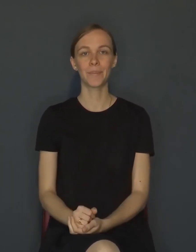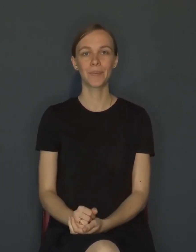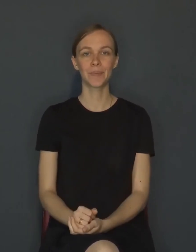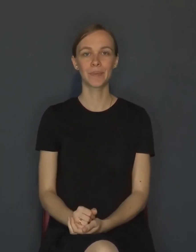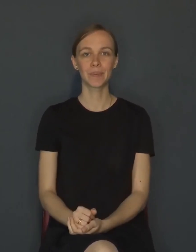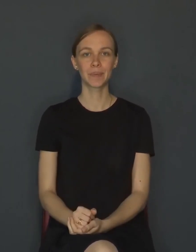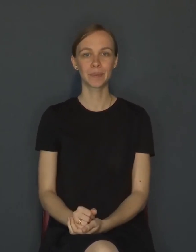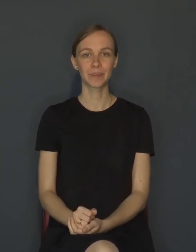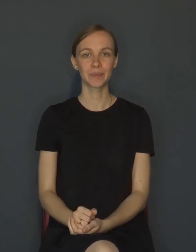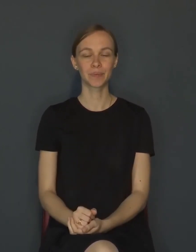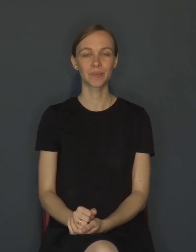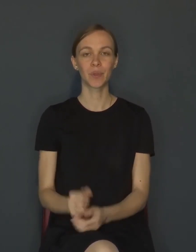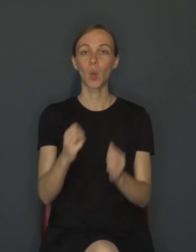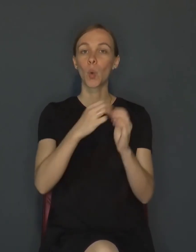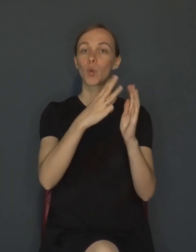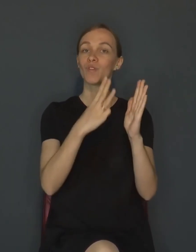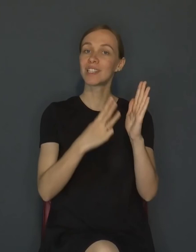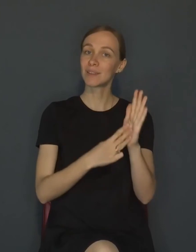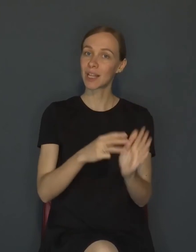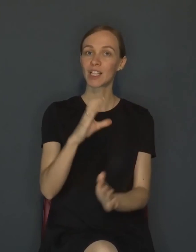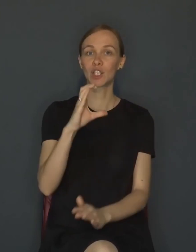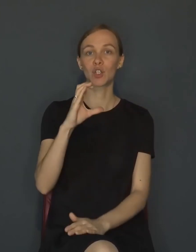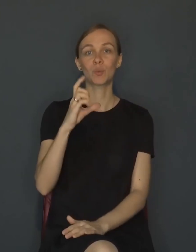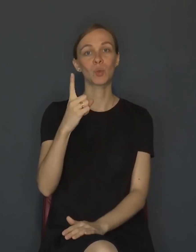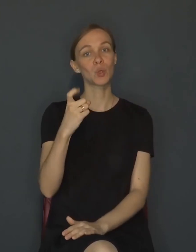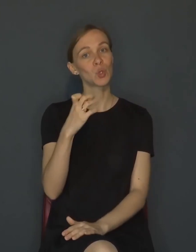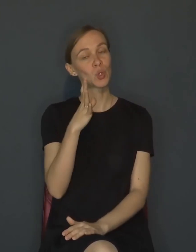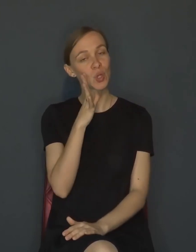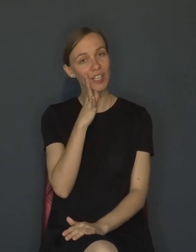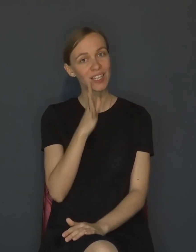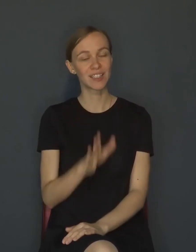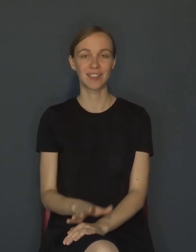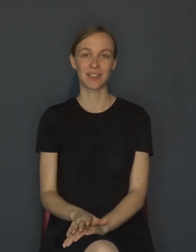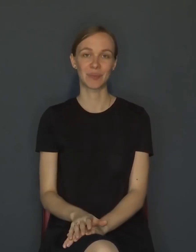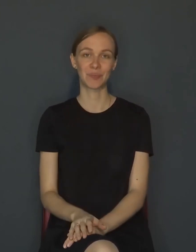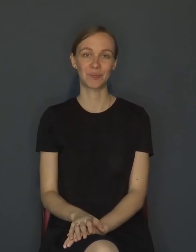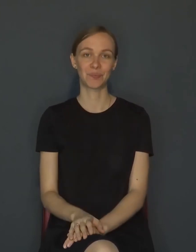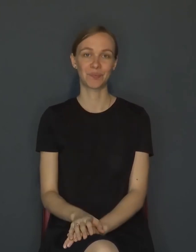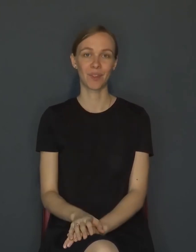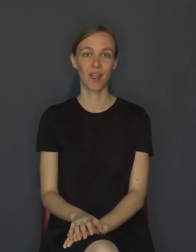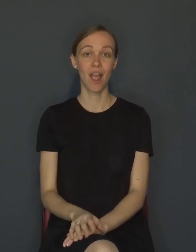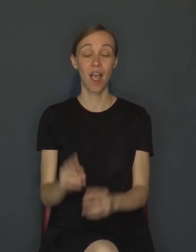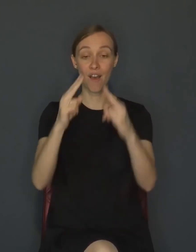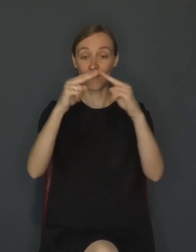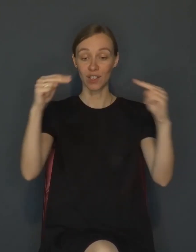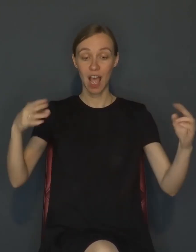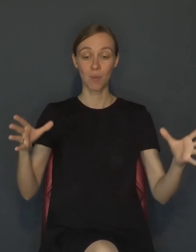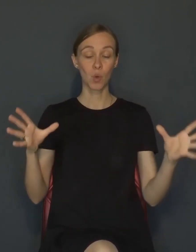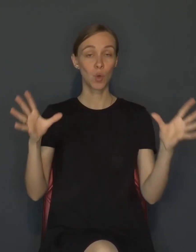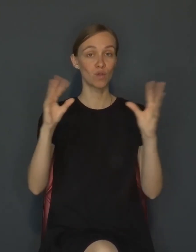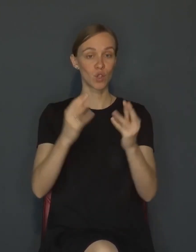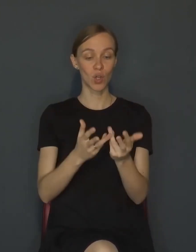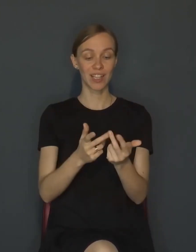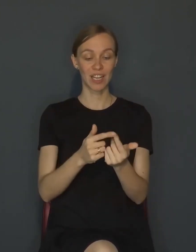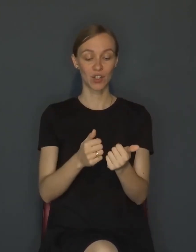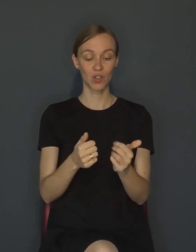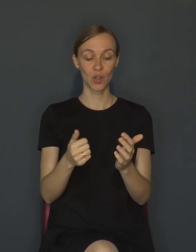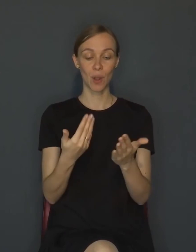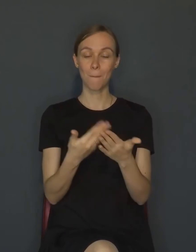У 18 столітті у замку всього налічувалось близько 60 житлових